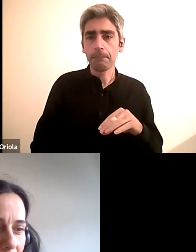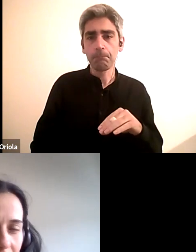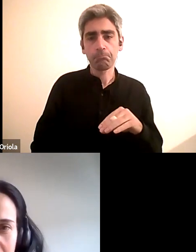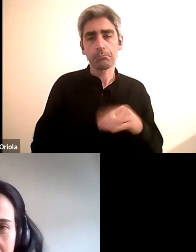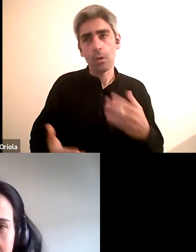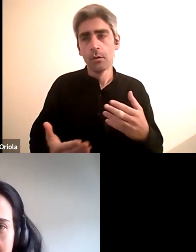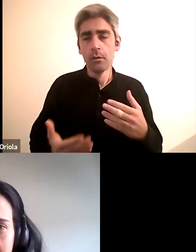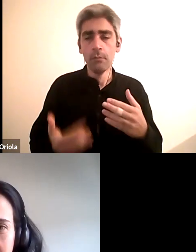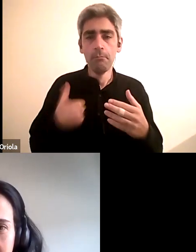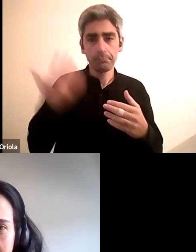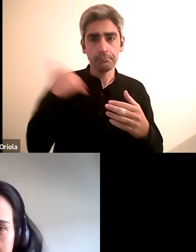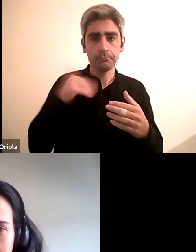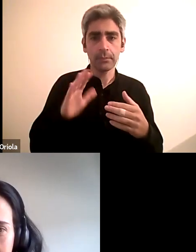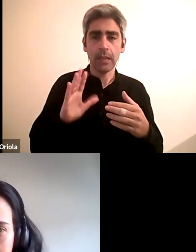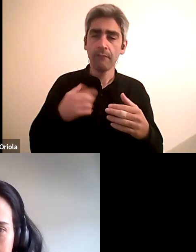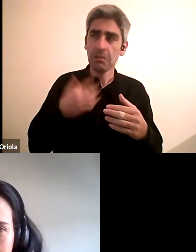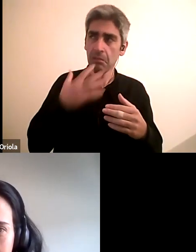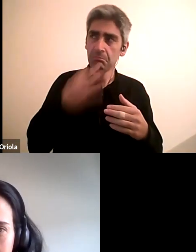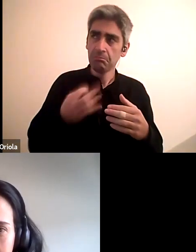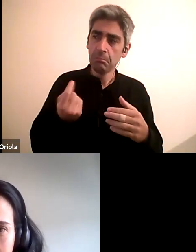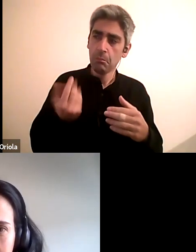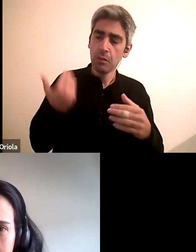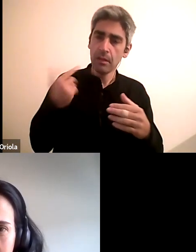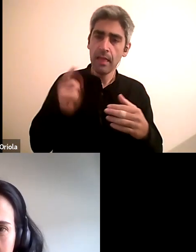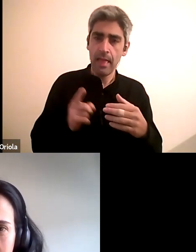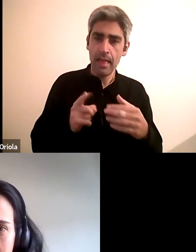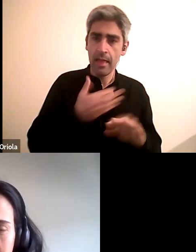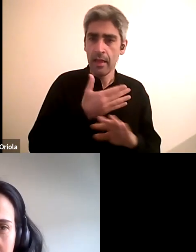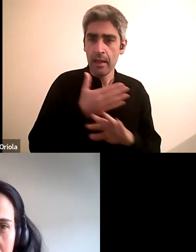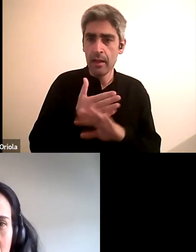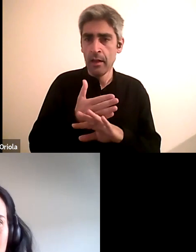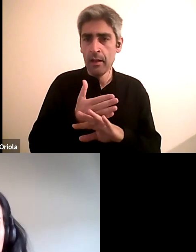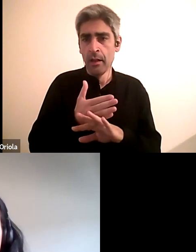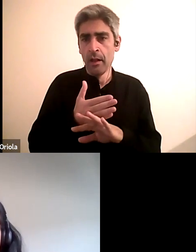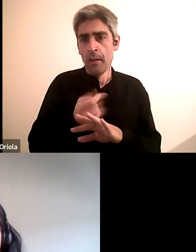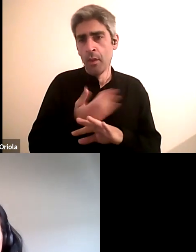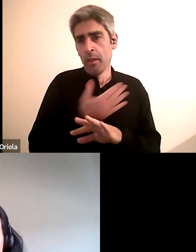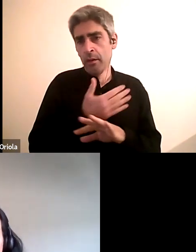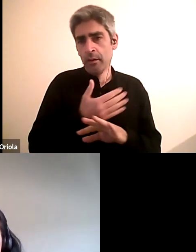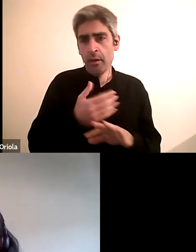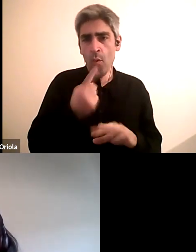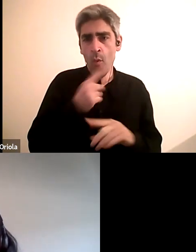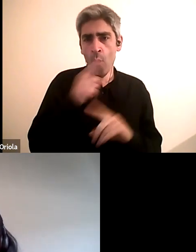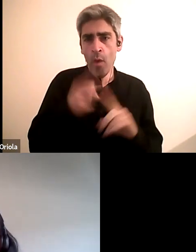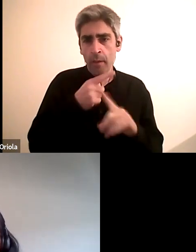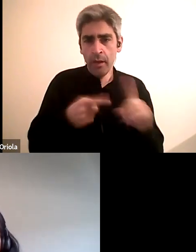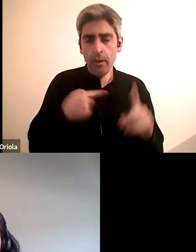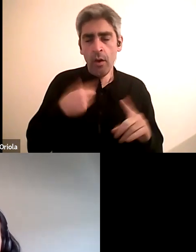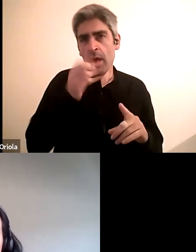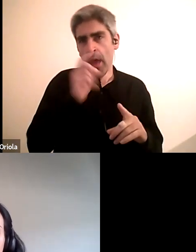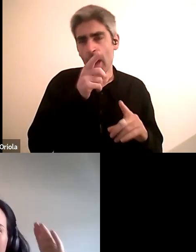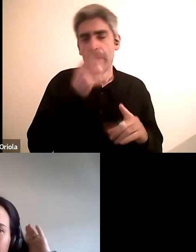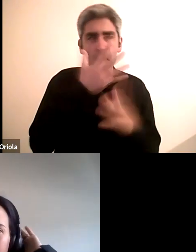Eu estava convencido até há pouco tempo que era assim. Até há um ano e meio estava convencido que era